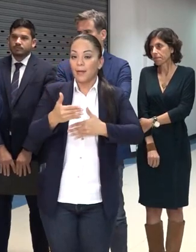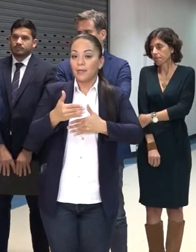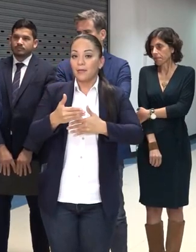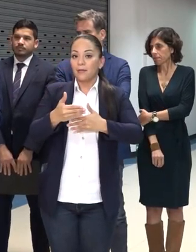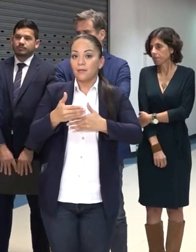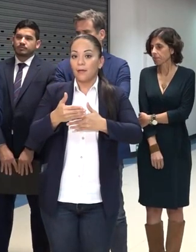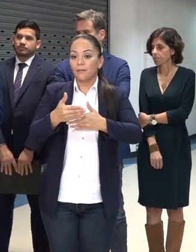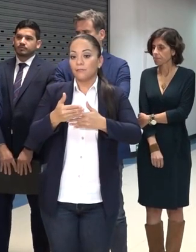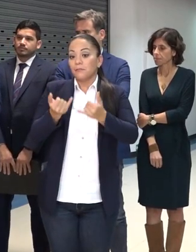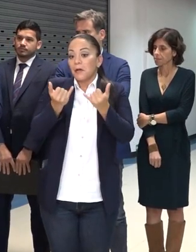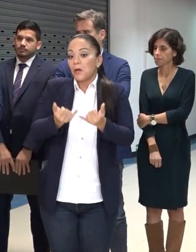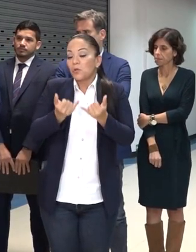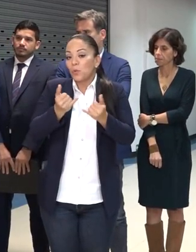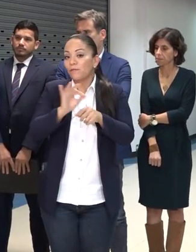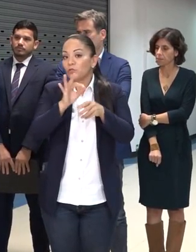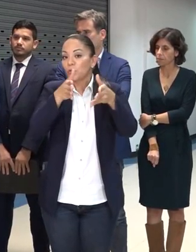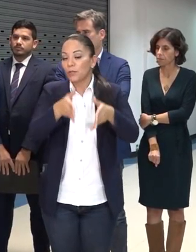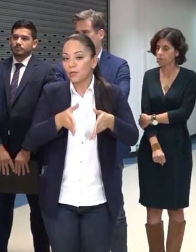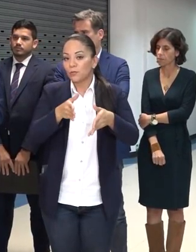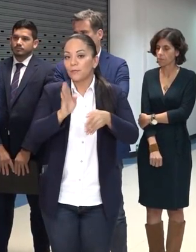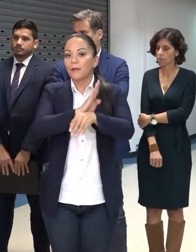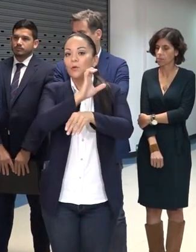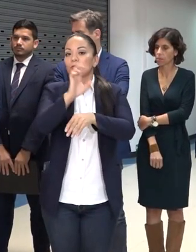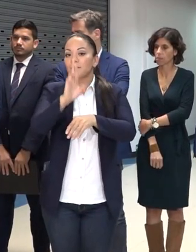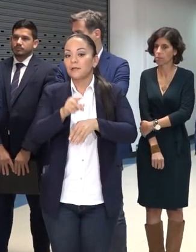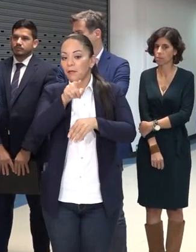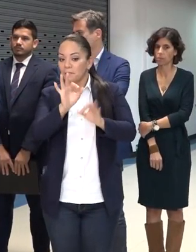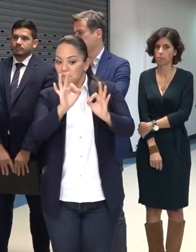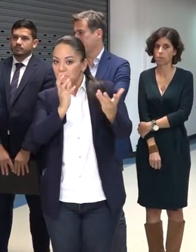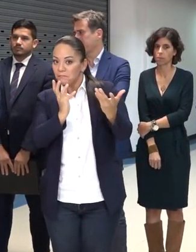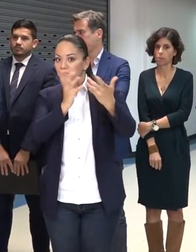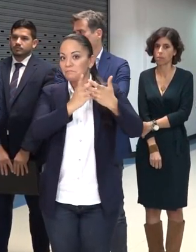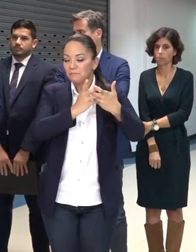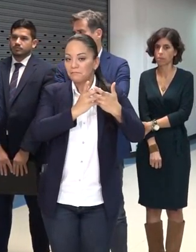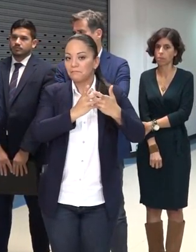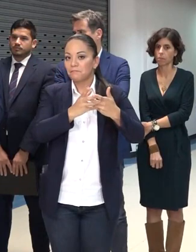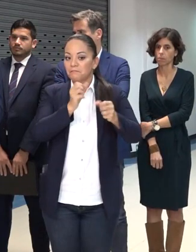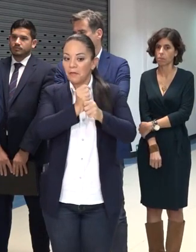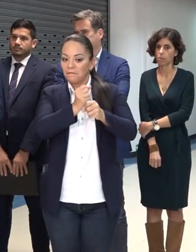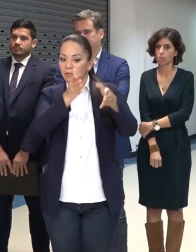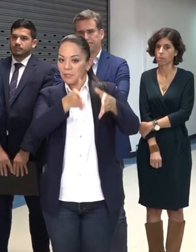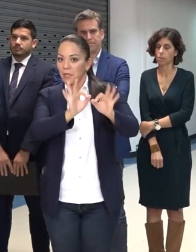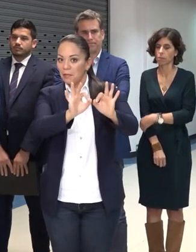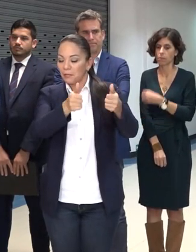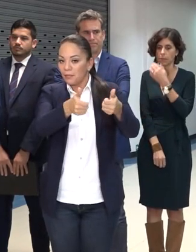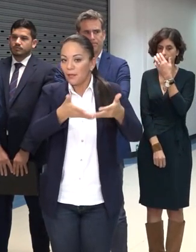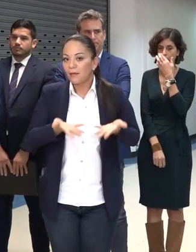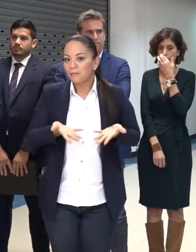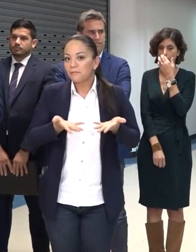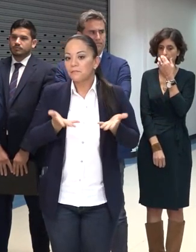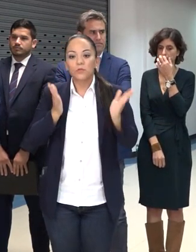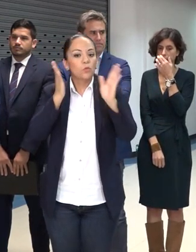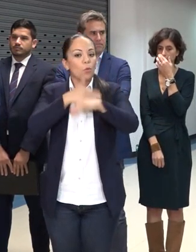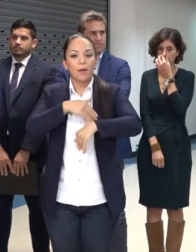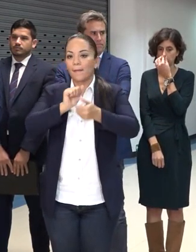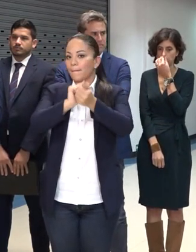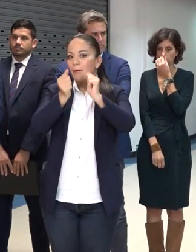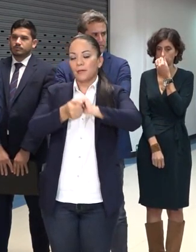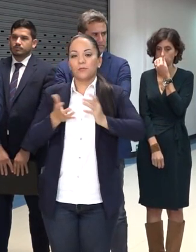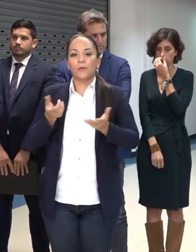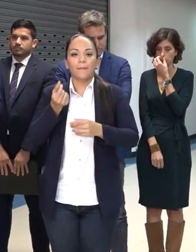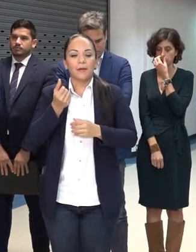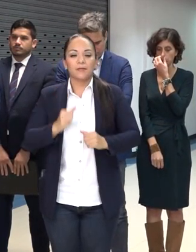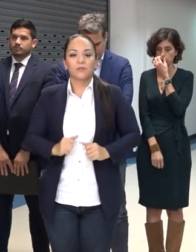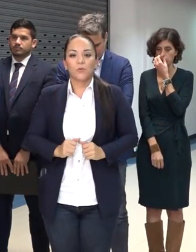del Banco de Costa Rica es la idónea, la más eficiente, no habría variación en el